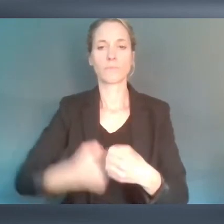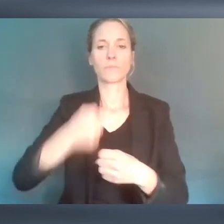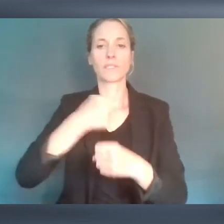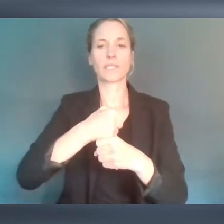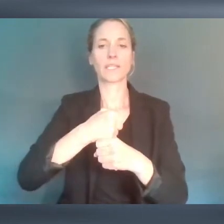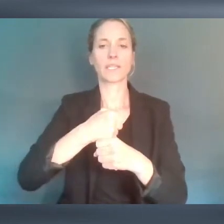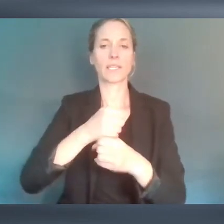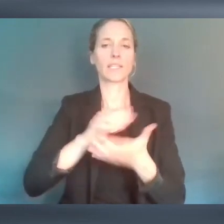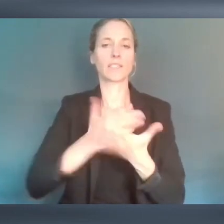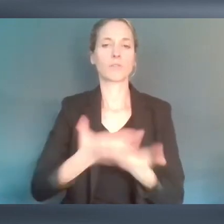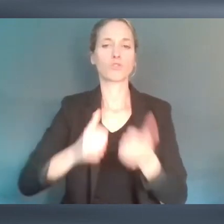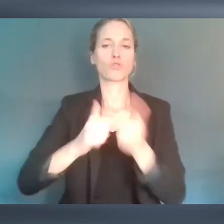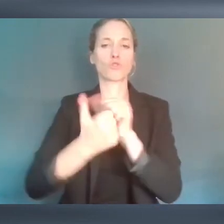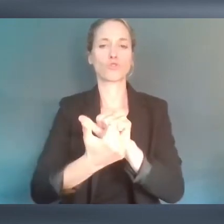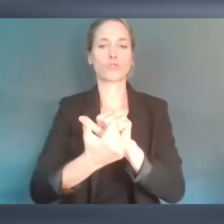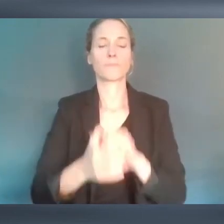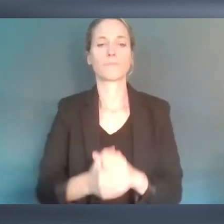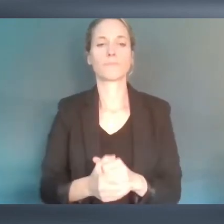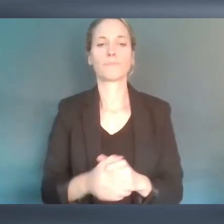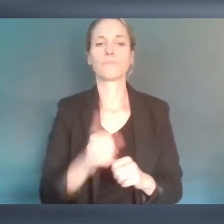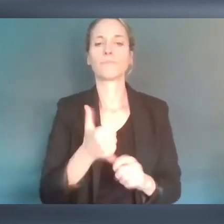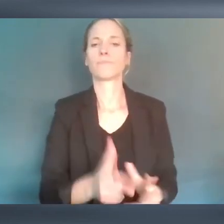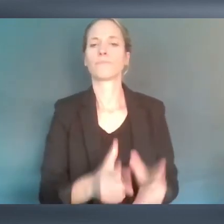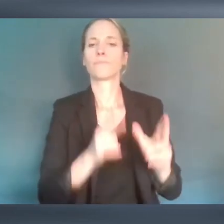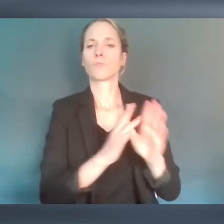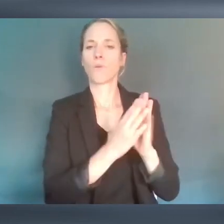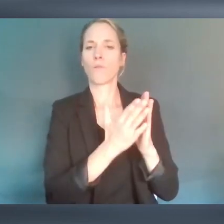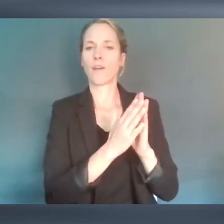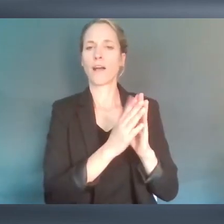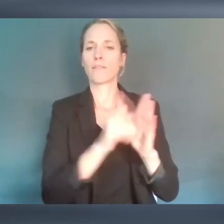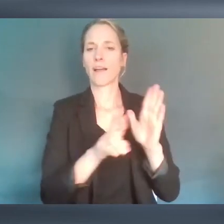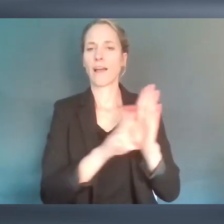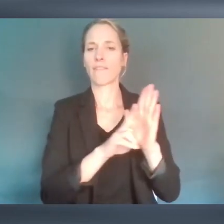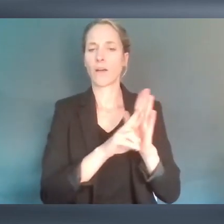Dans un chapitre d'un ouvrage aussi référencé de